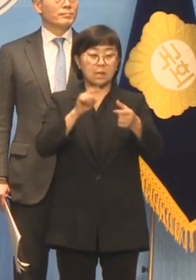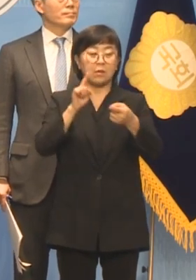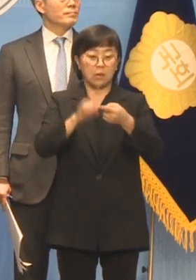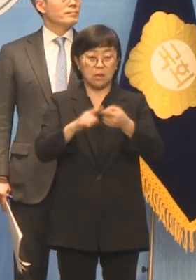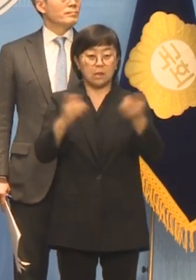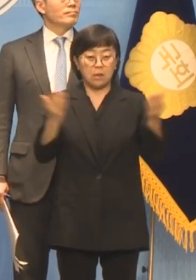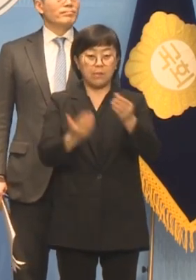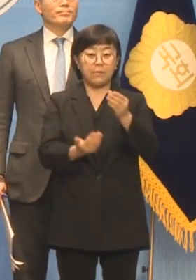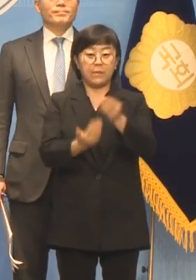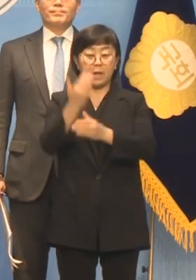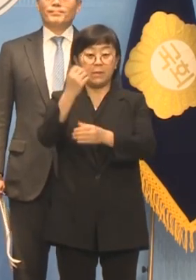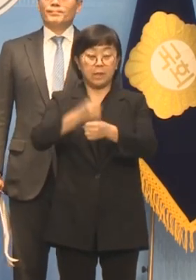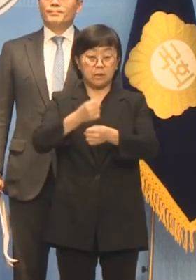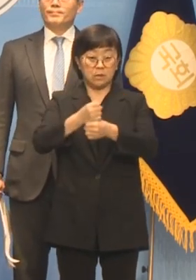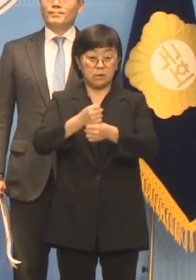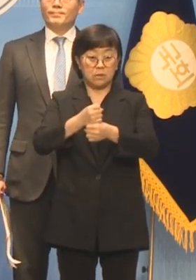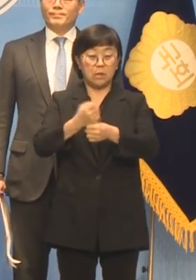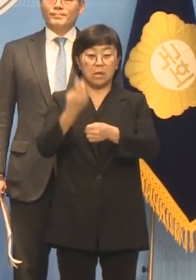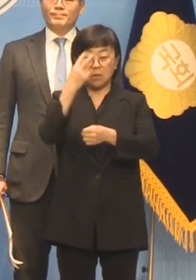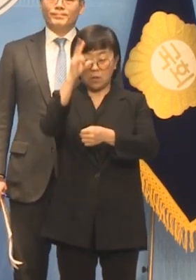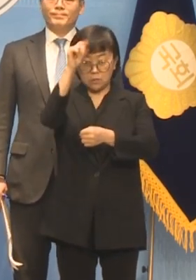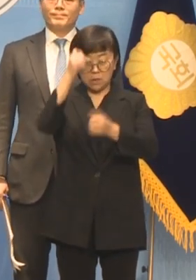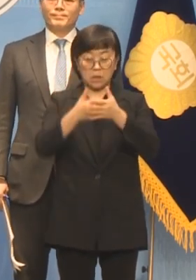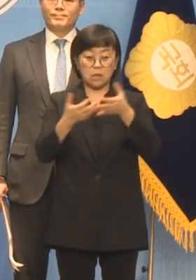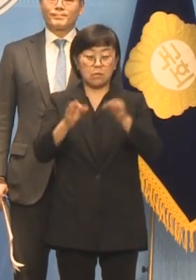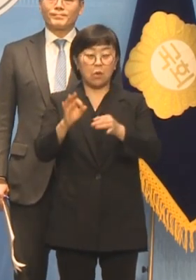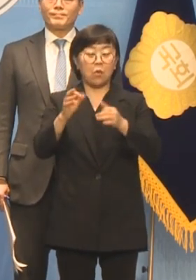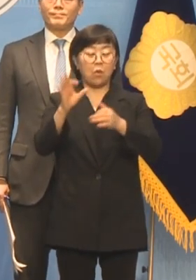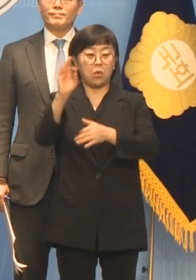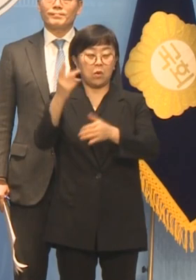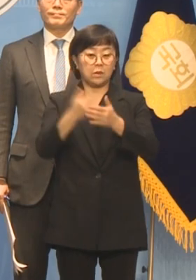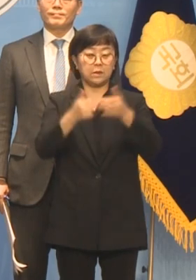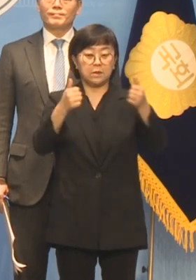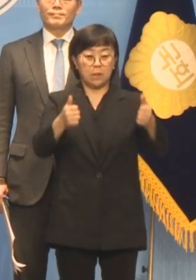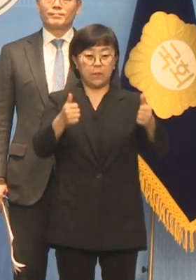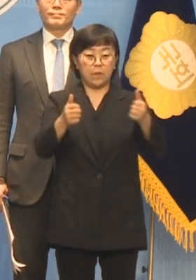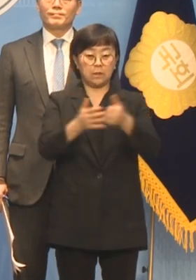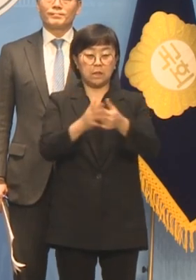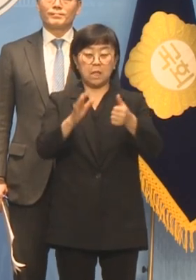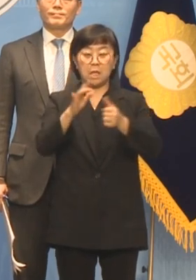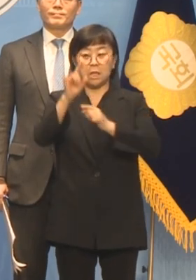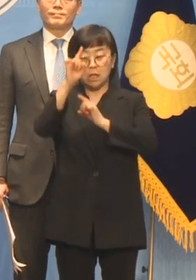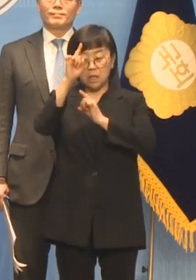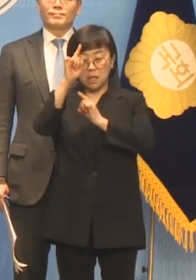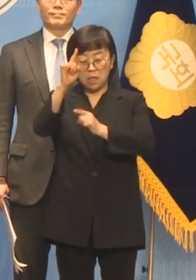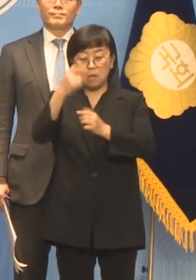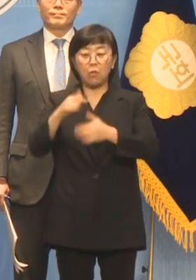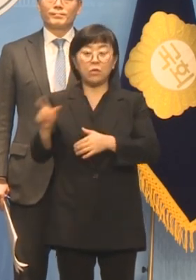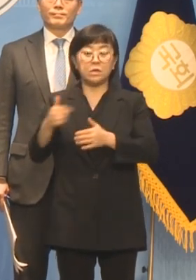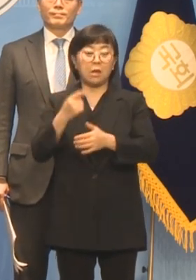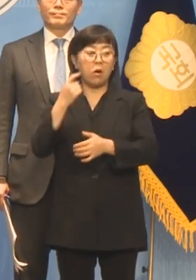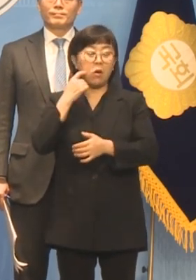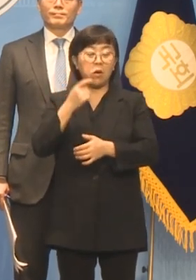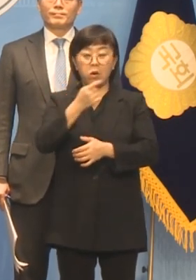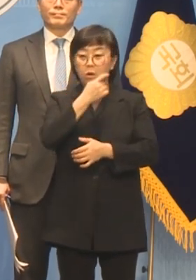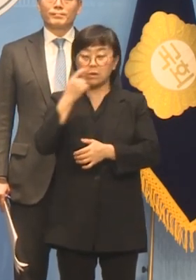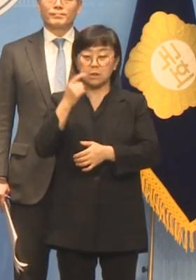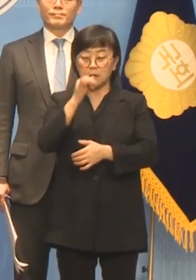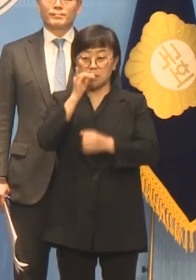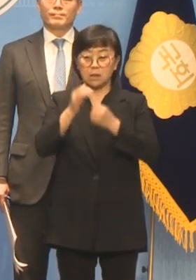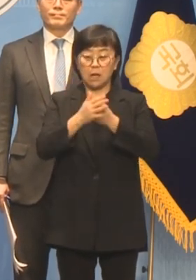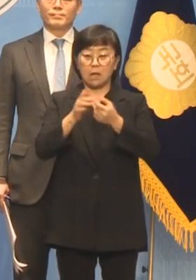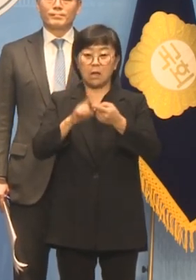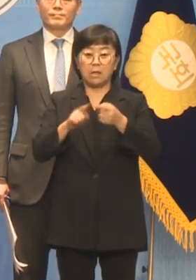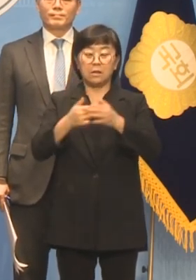있습니다. 검찰은 김용 재판에서 증인인 이모 씨가 위증을 했다. 그리고 그 위증을